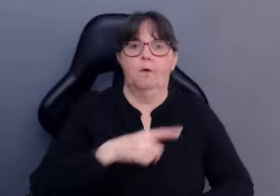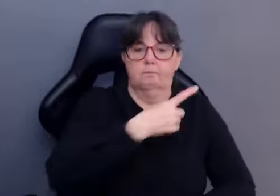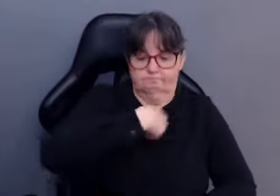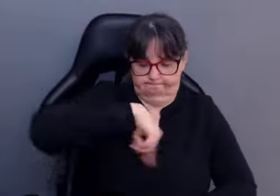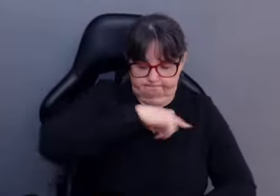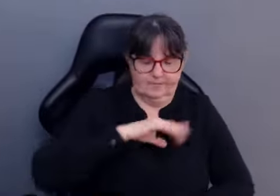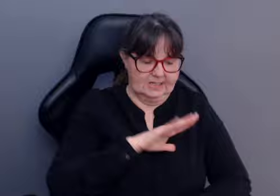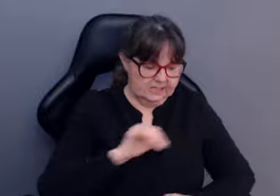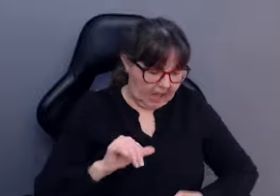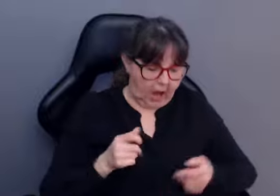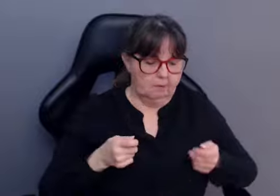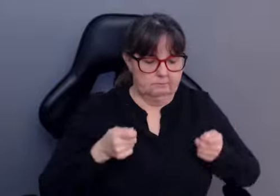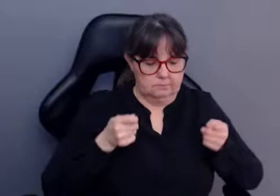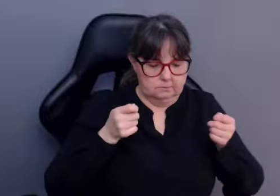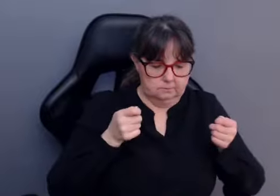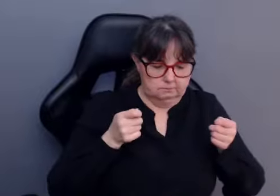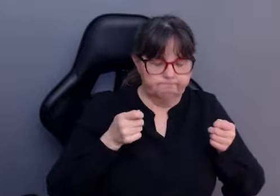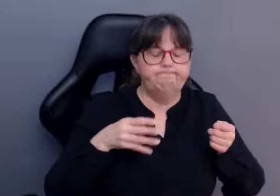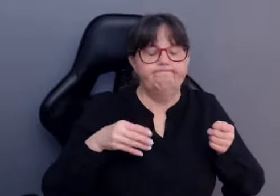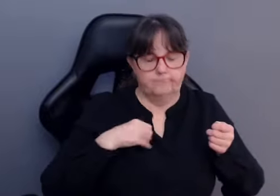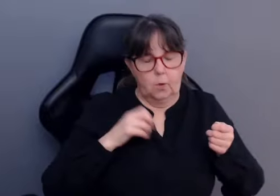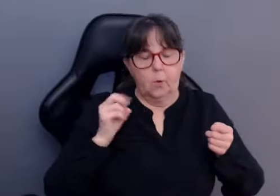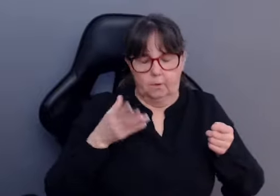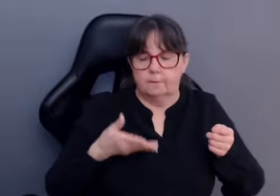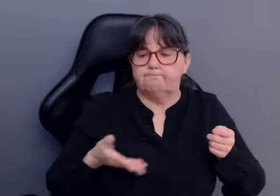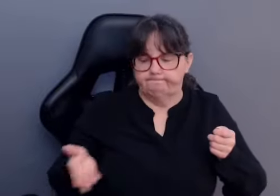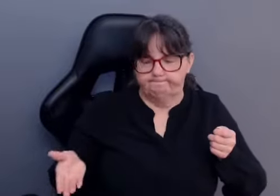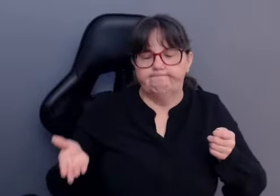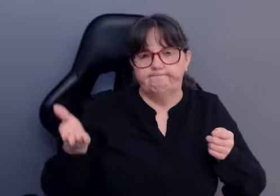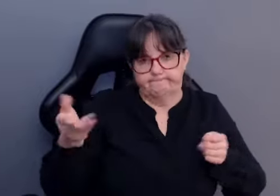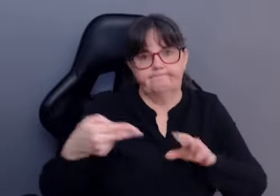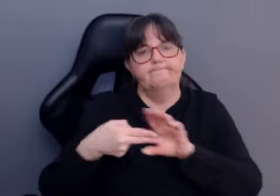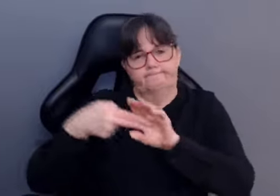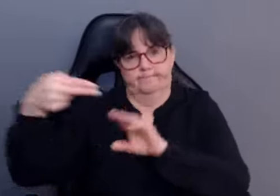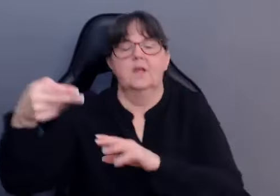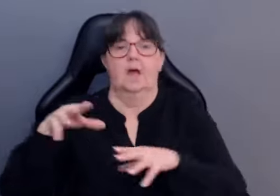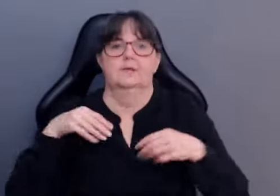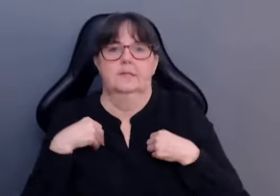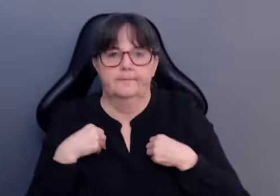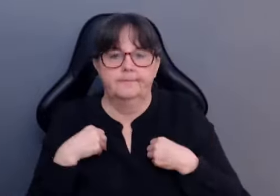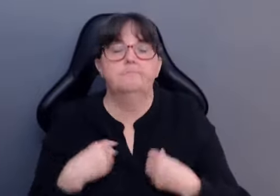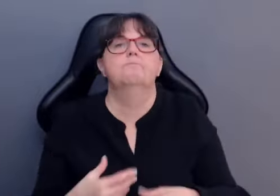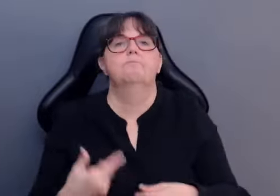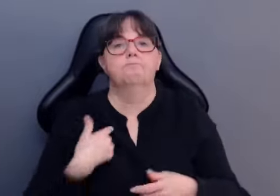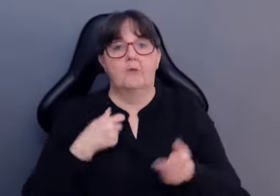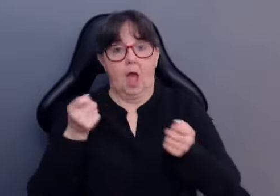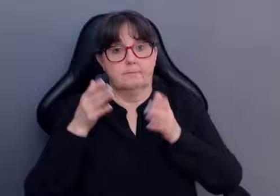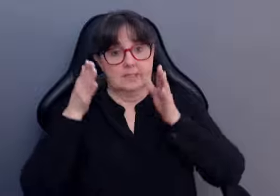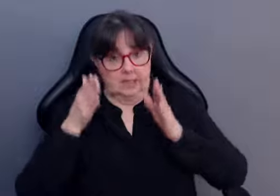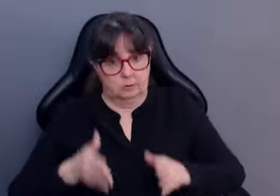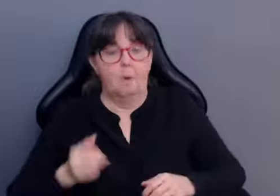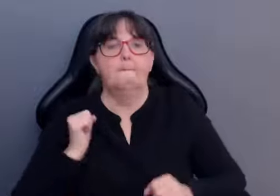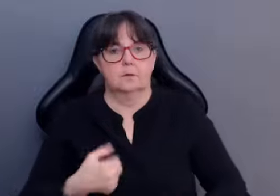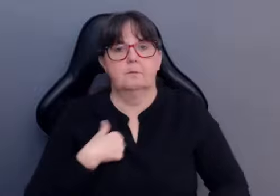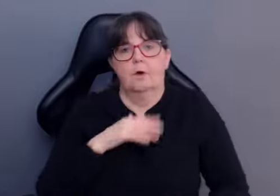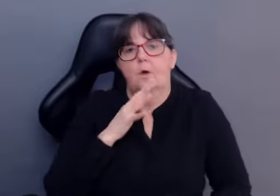conseil d'administration. Un administrateur peut donner sa démission verbalement lors